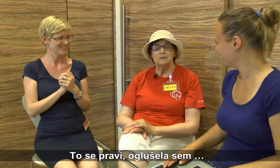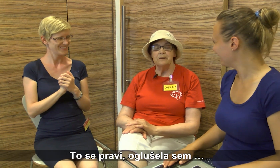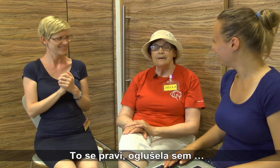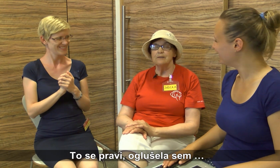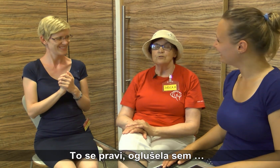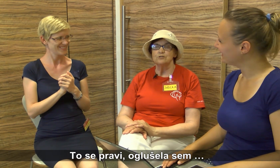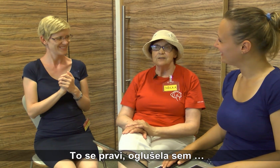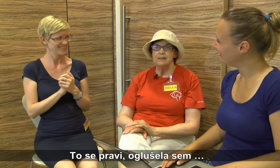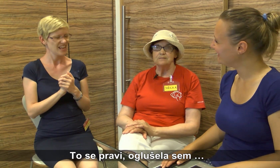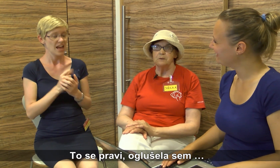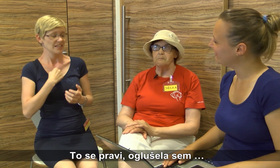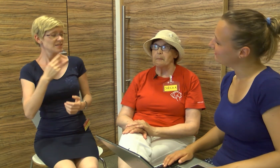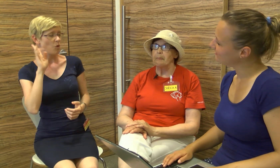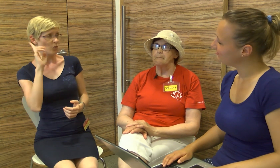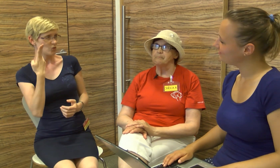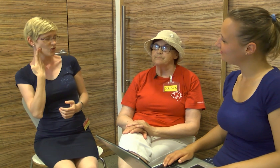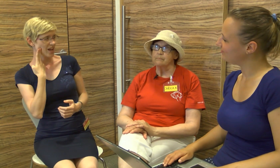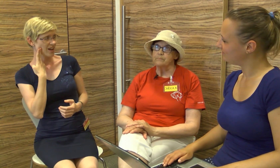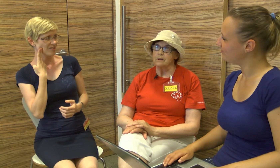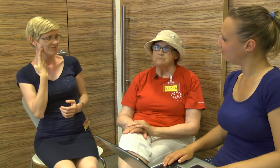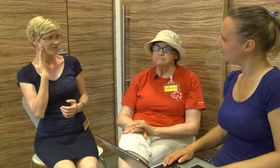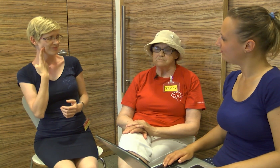To se pravi, oglašela sem.